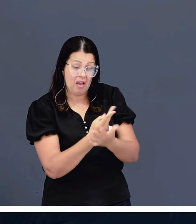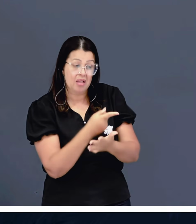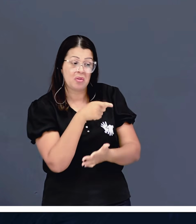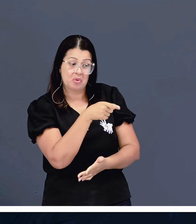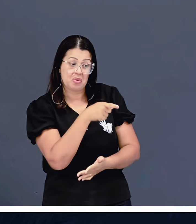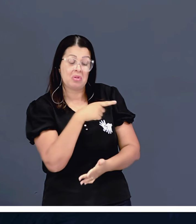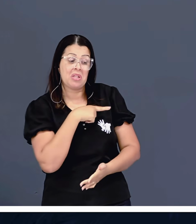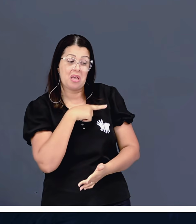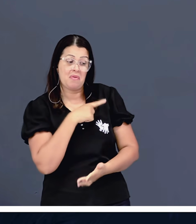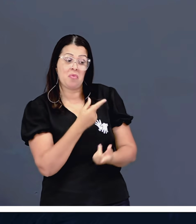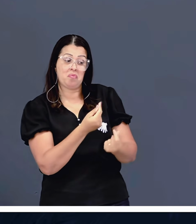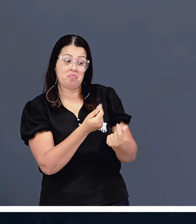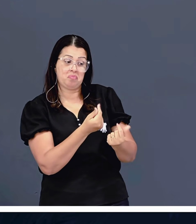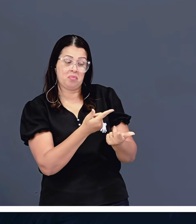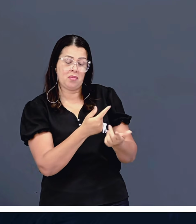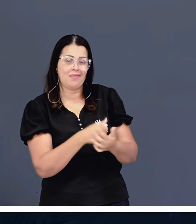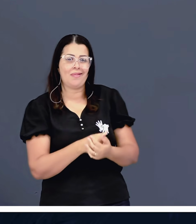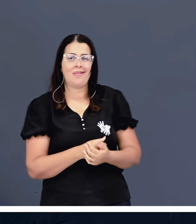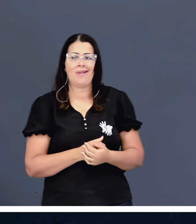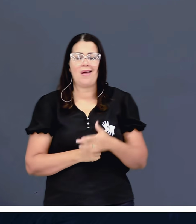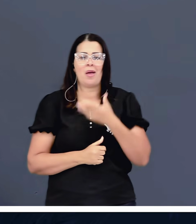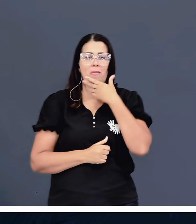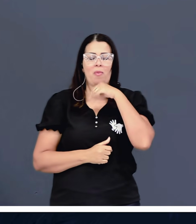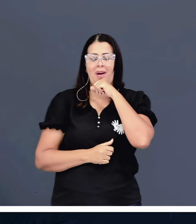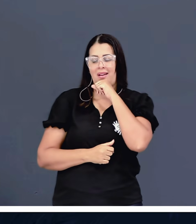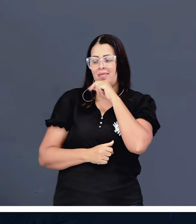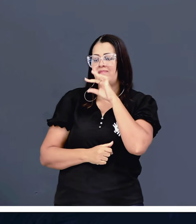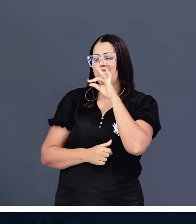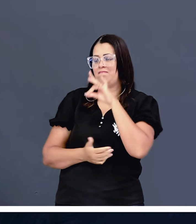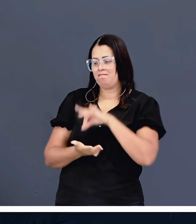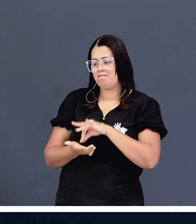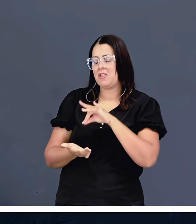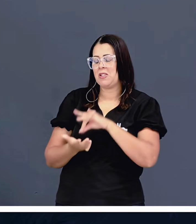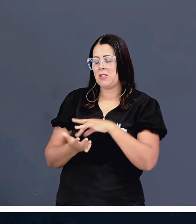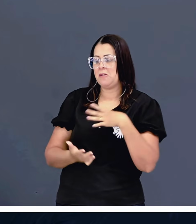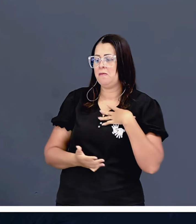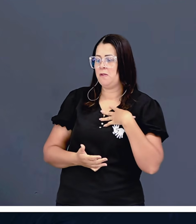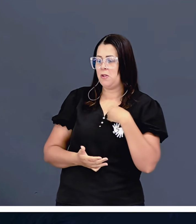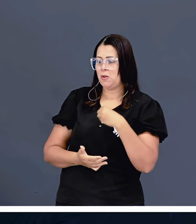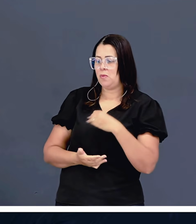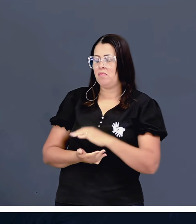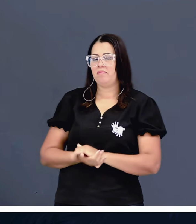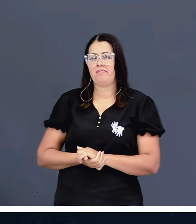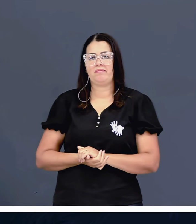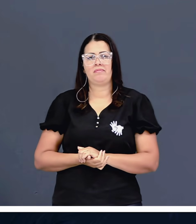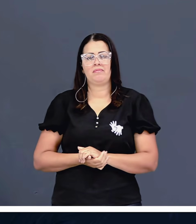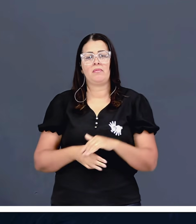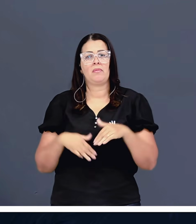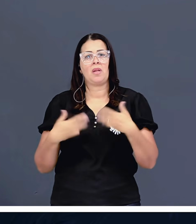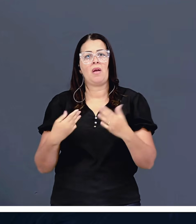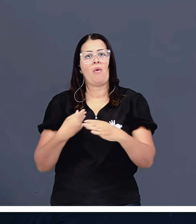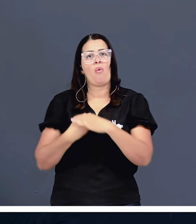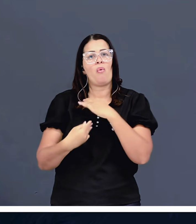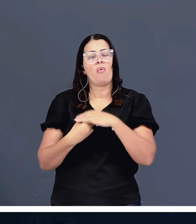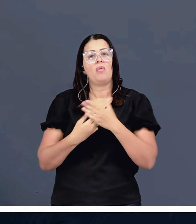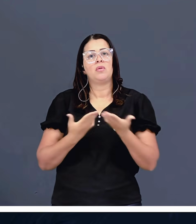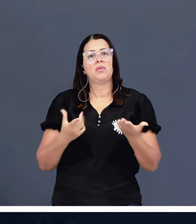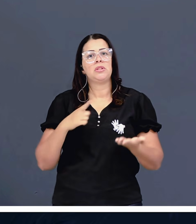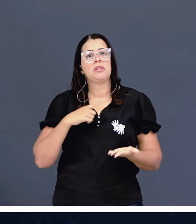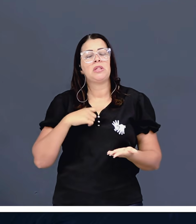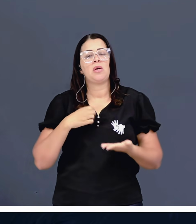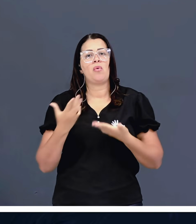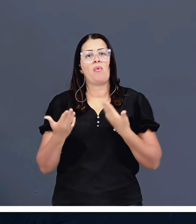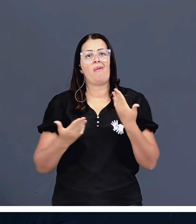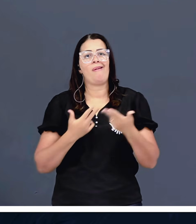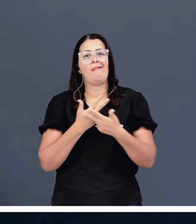financeiramente. E ele reconheceu: é verdade, meu filho. Que lição isso me traz? De que